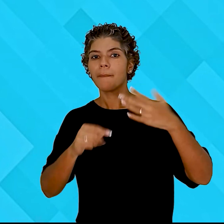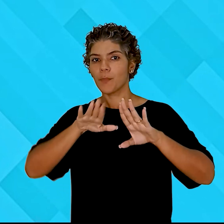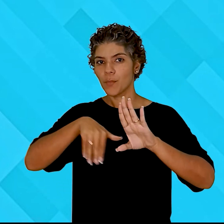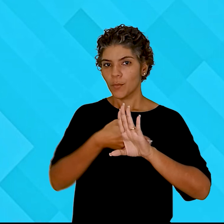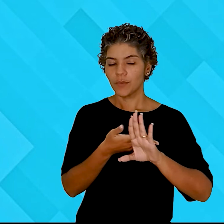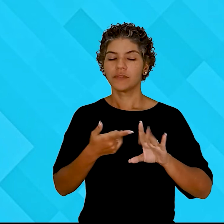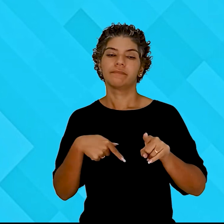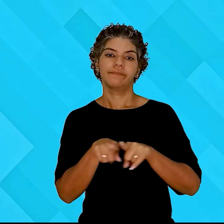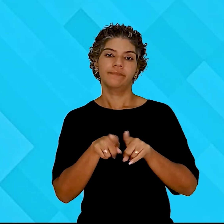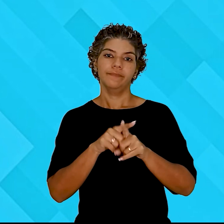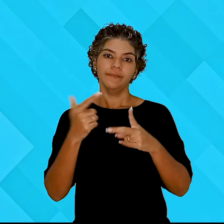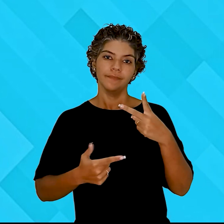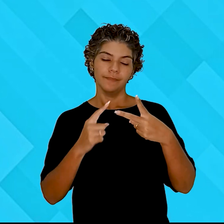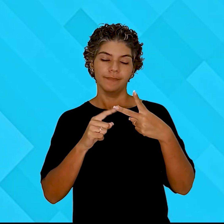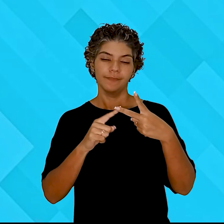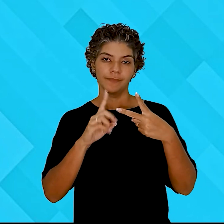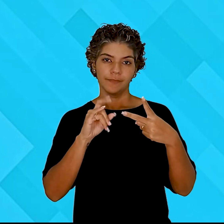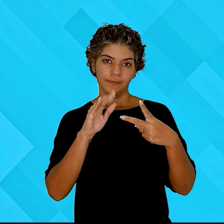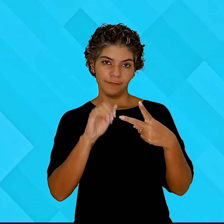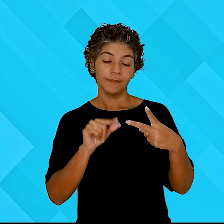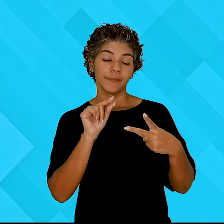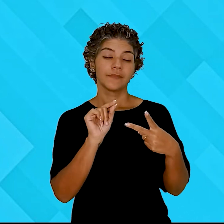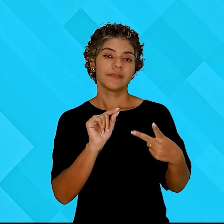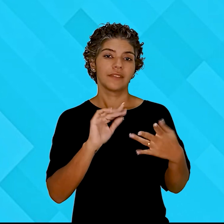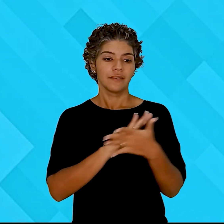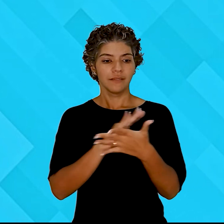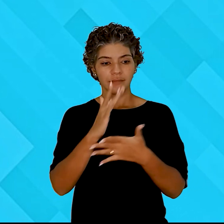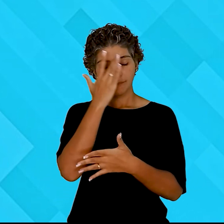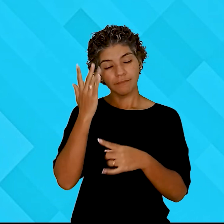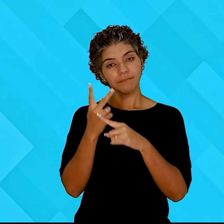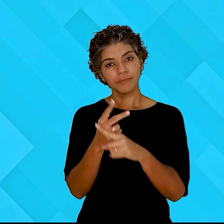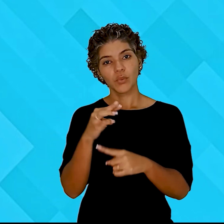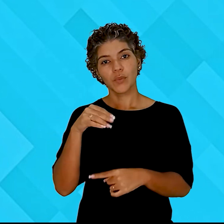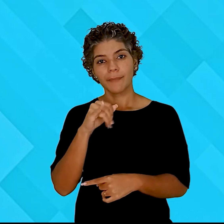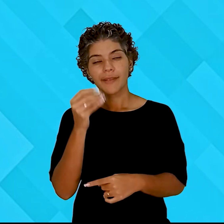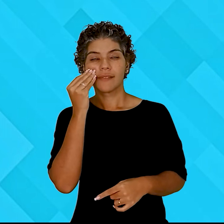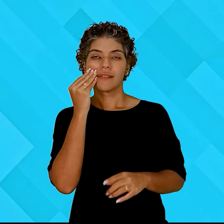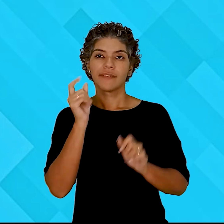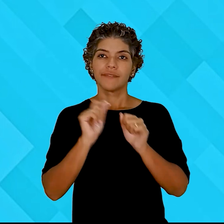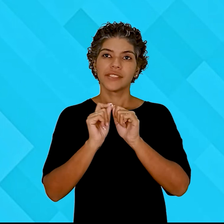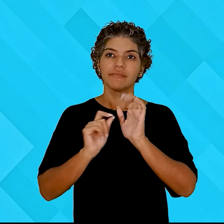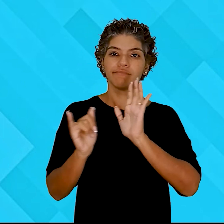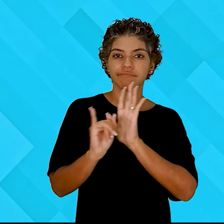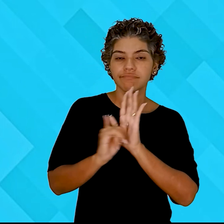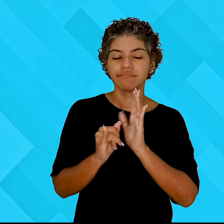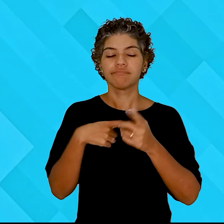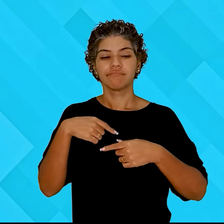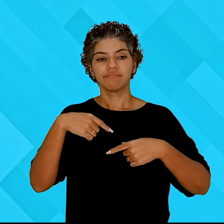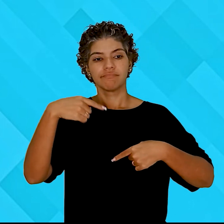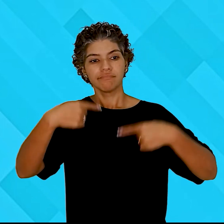seria, muitas pessoas procuram o MEI para se inscrever em um edital, para participar de alguma disputa, algum certame público. Então,